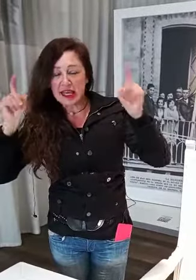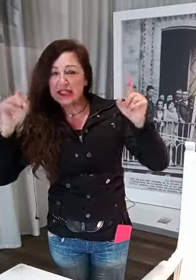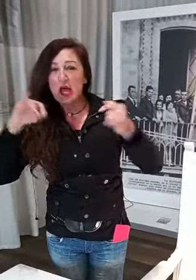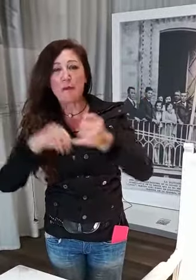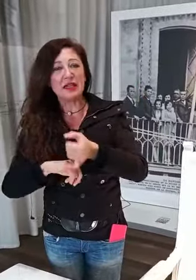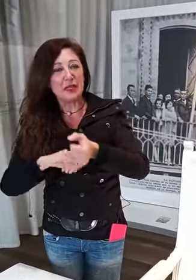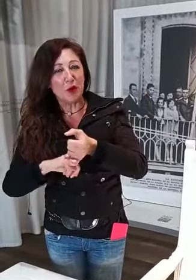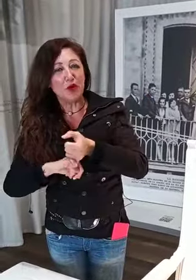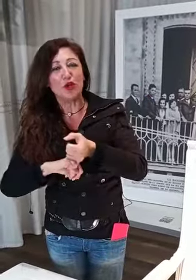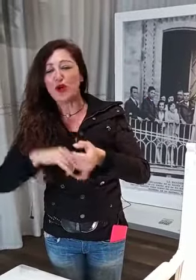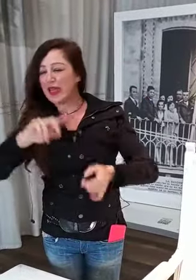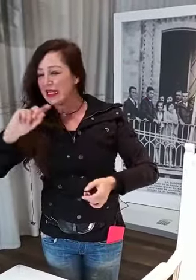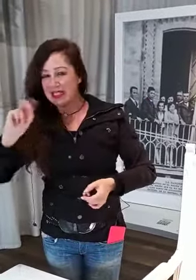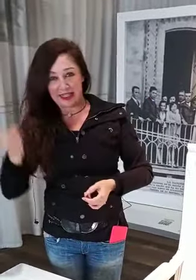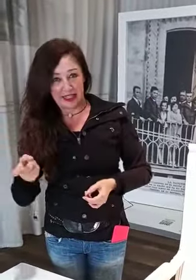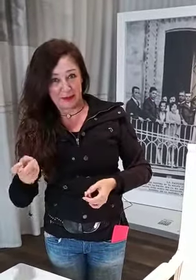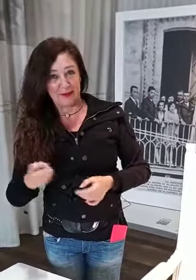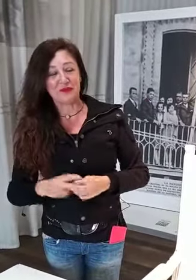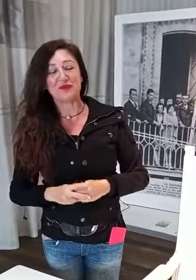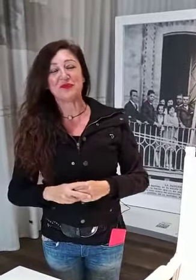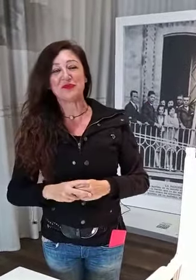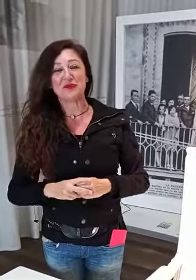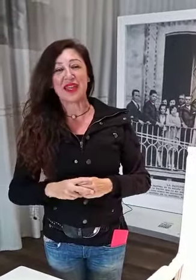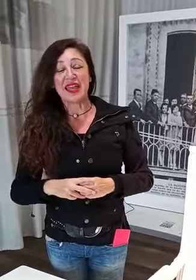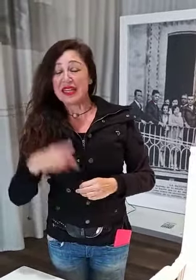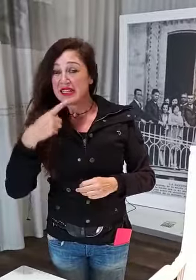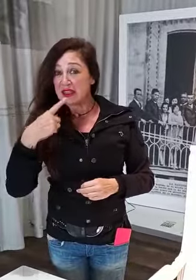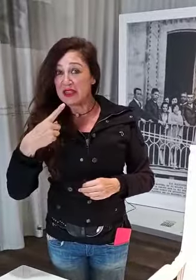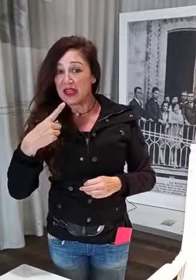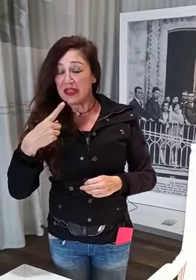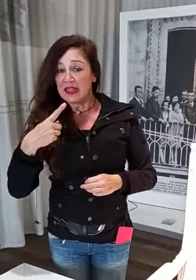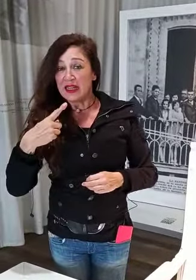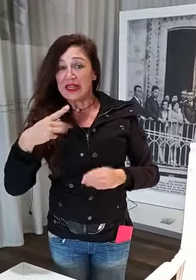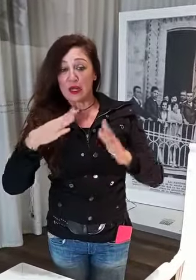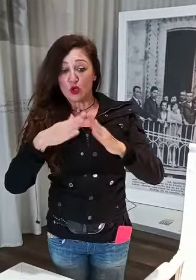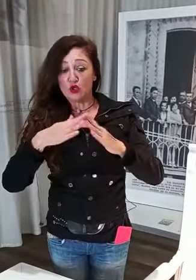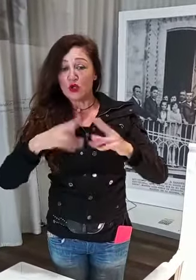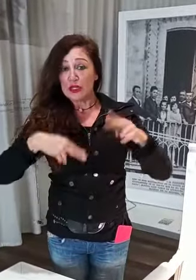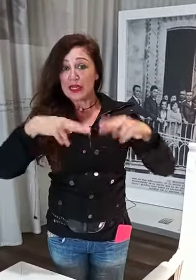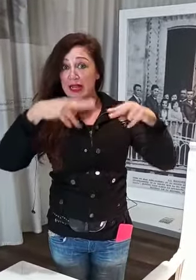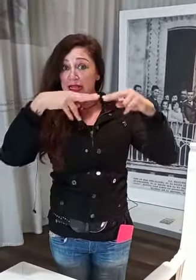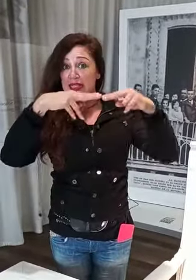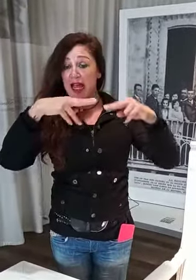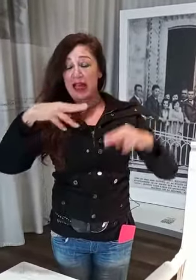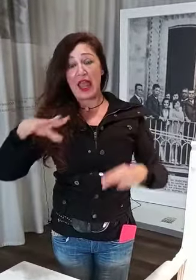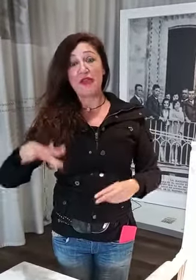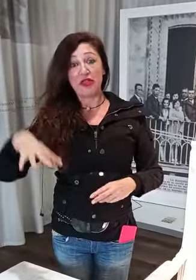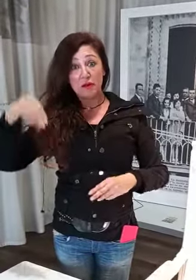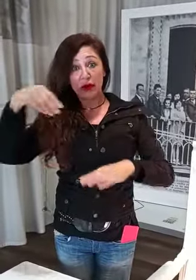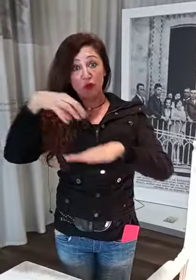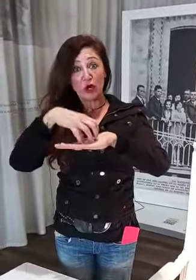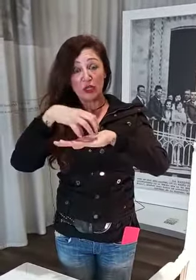enseñanza, matrimonio, etc. Se dice que construyó esta casa encima de una